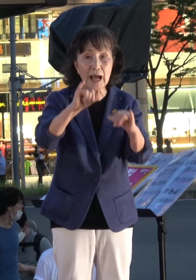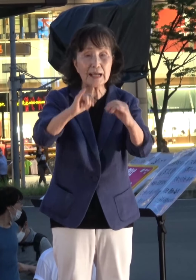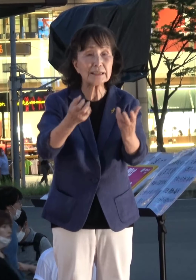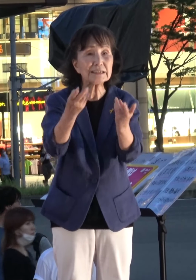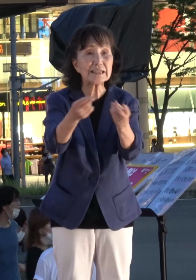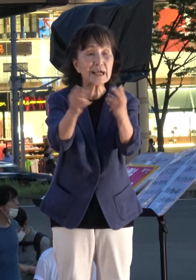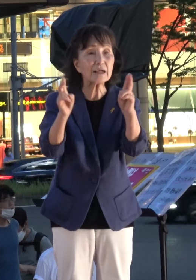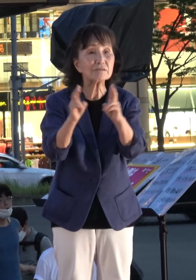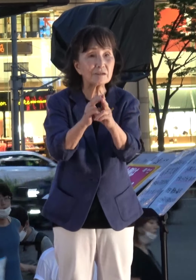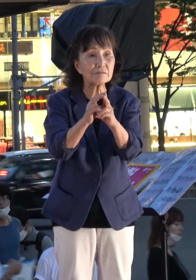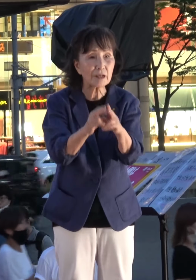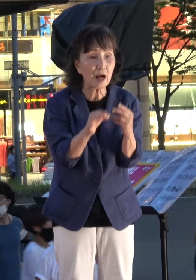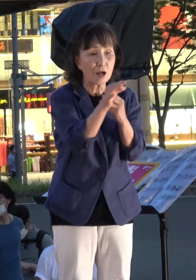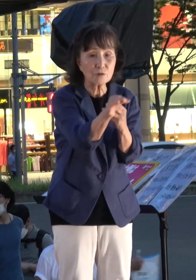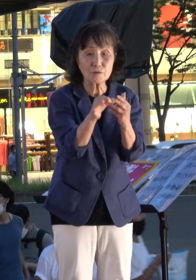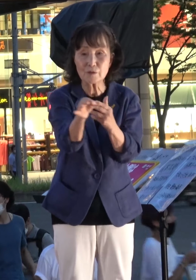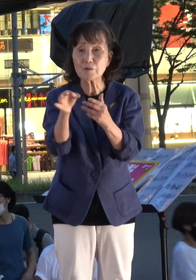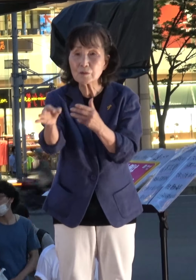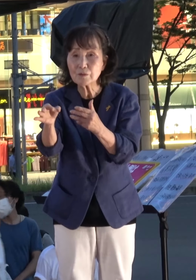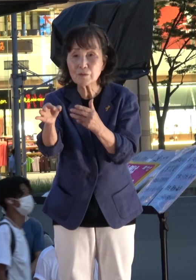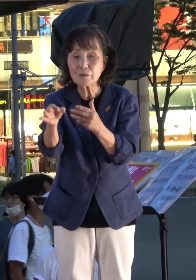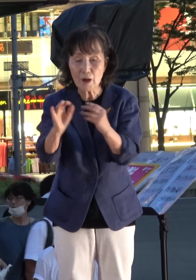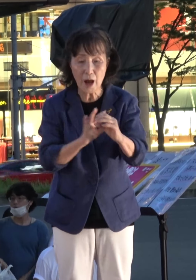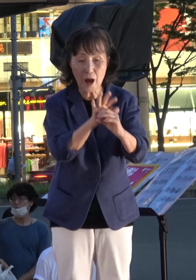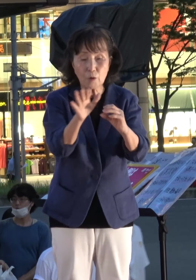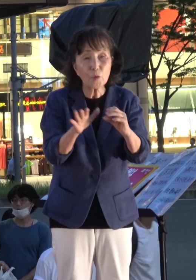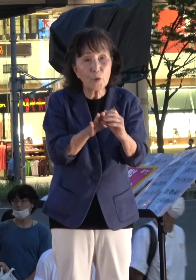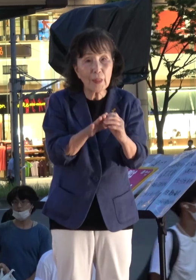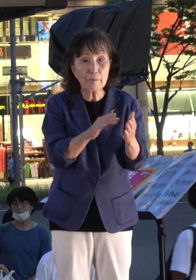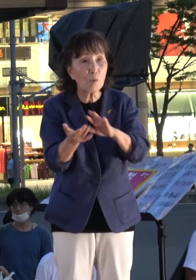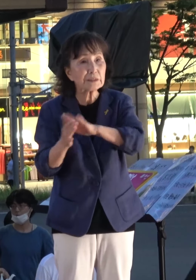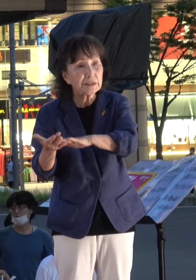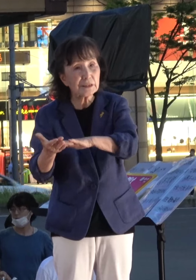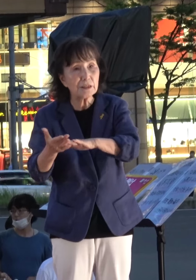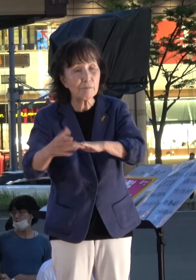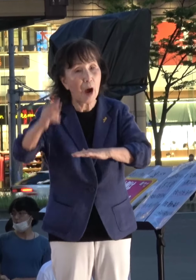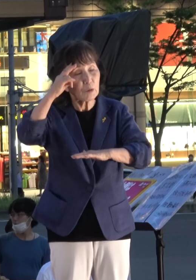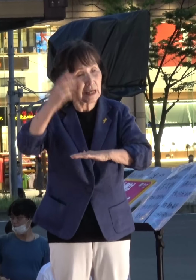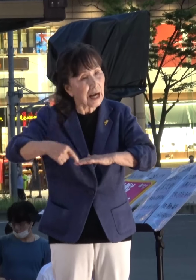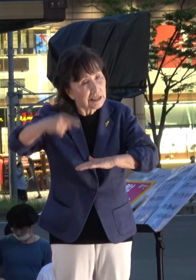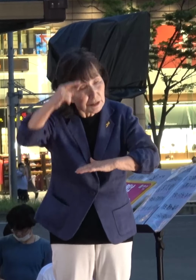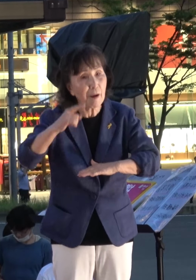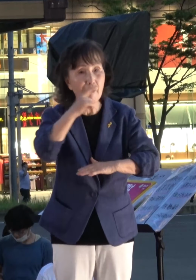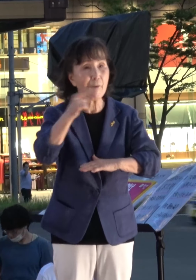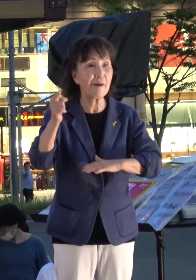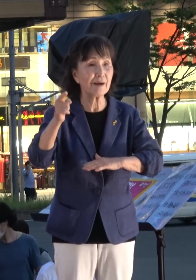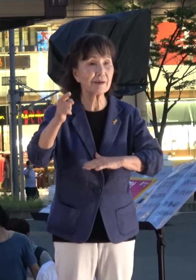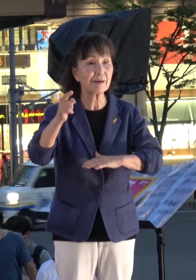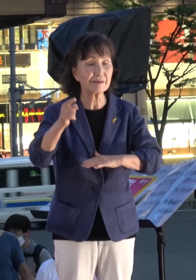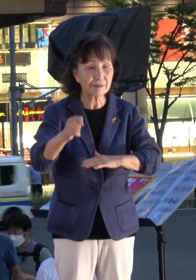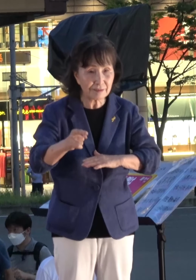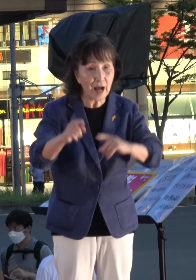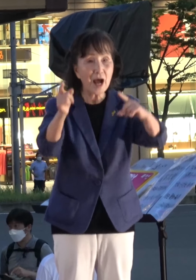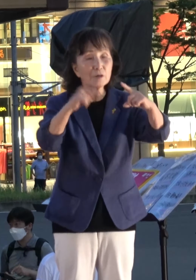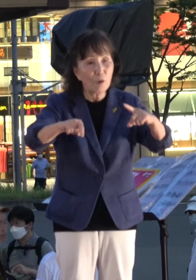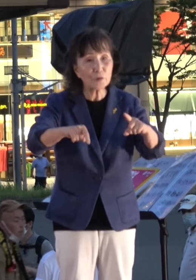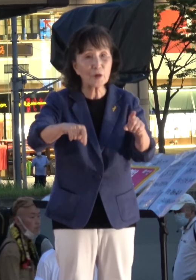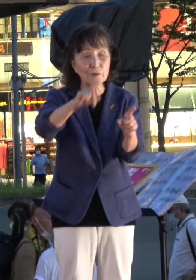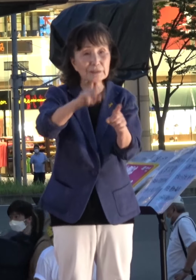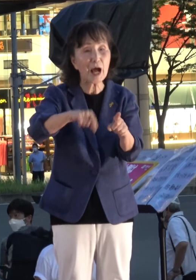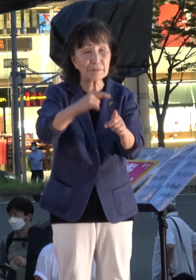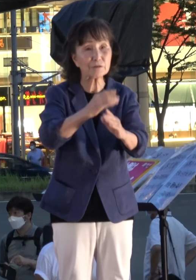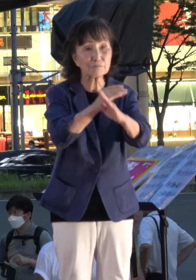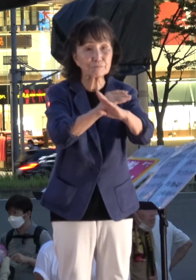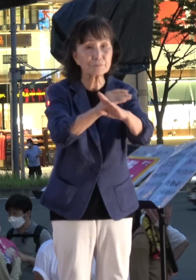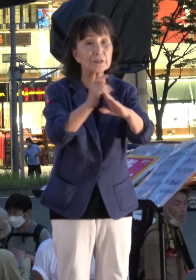付金を配るのもコロナの死者も一番ワーストだったんです。公共のサービスを削ってはいけないことをコ